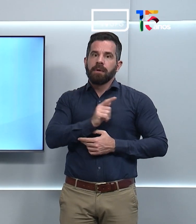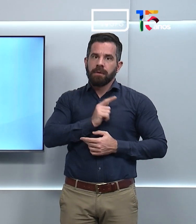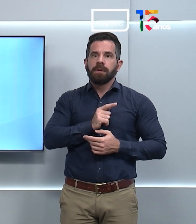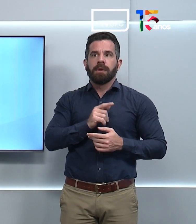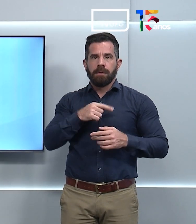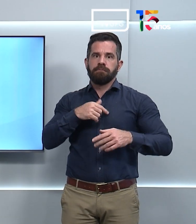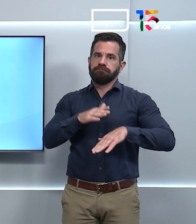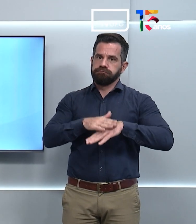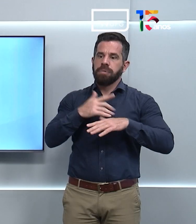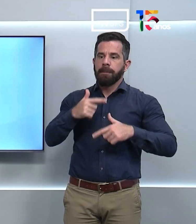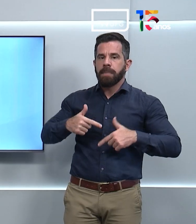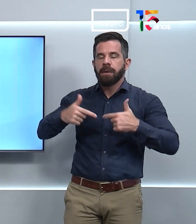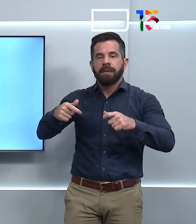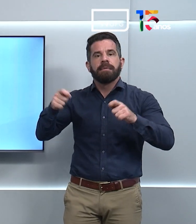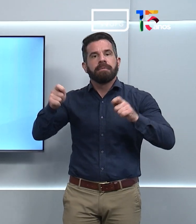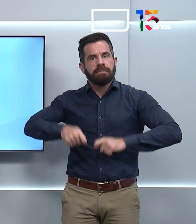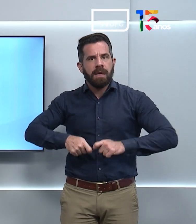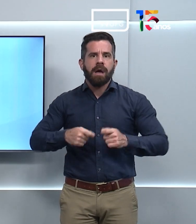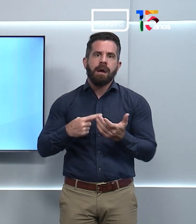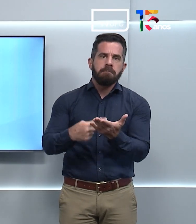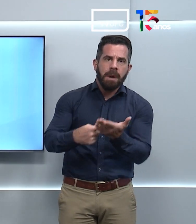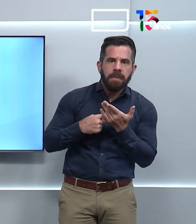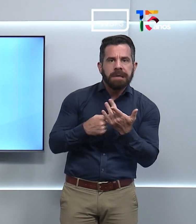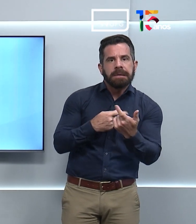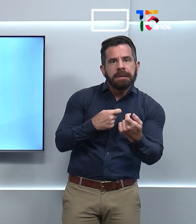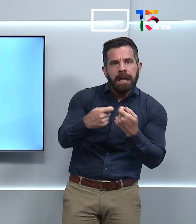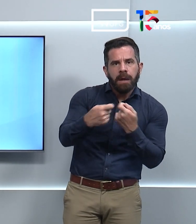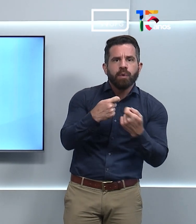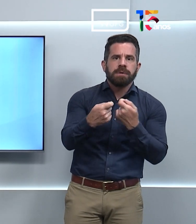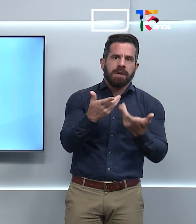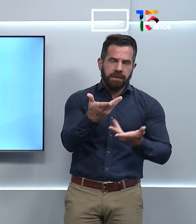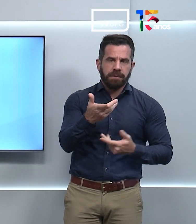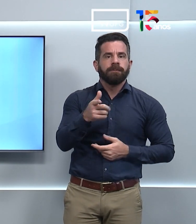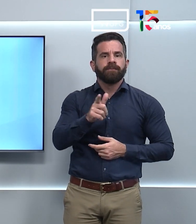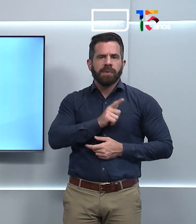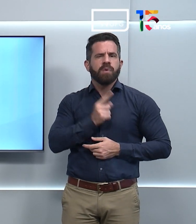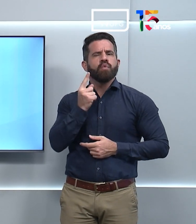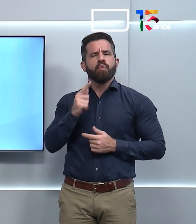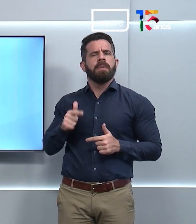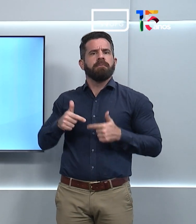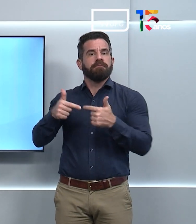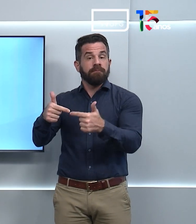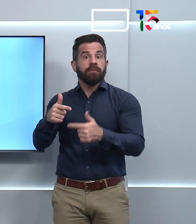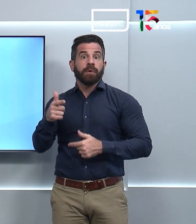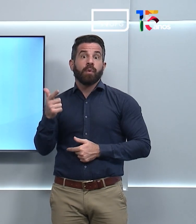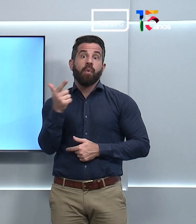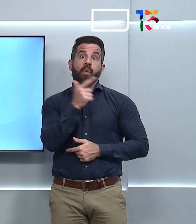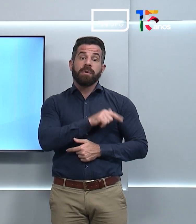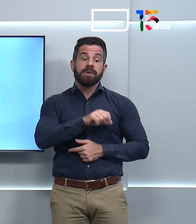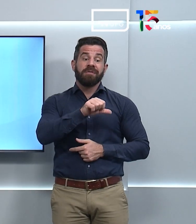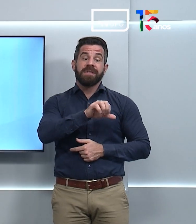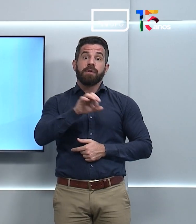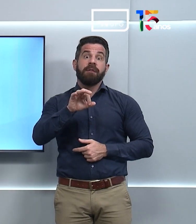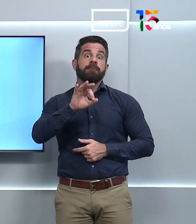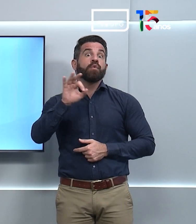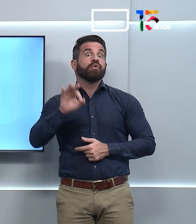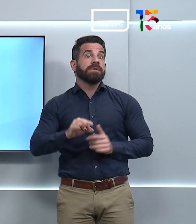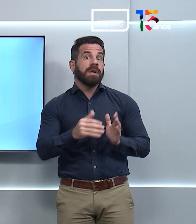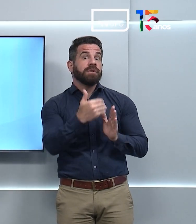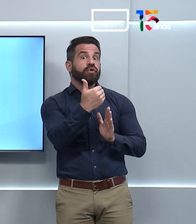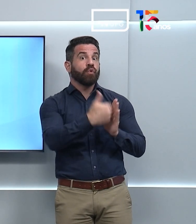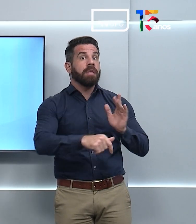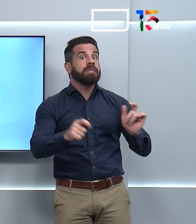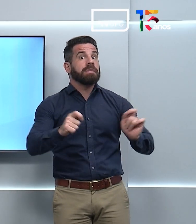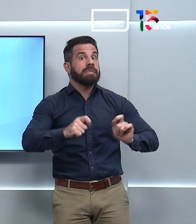né, de renegociações de dívidas. Uma dessas iniciativas promete até 99% de